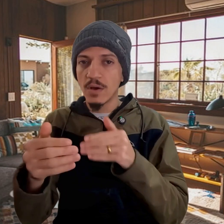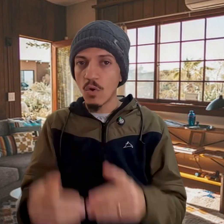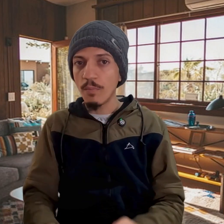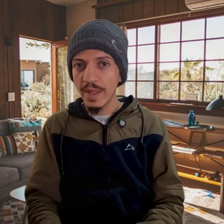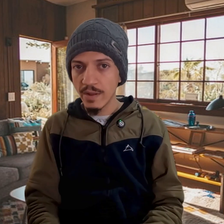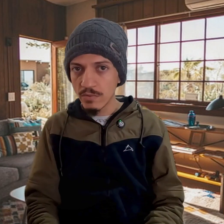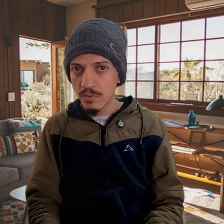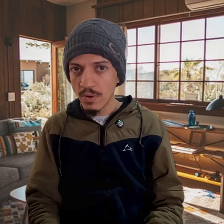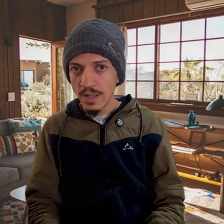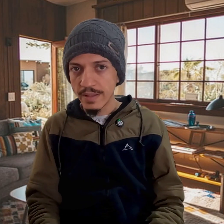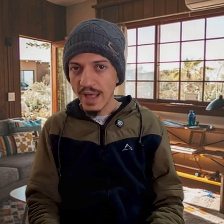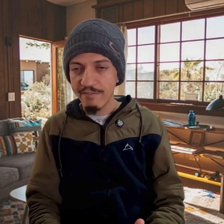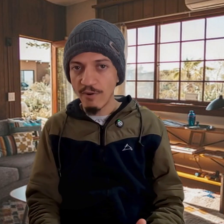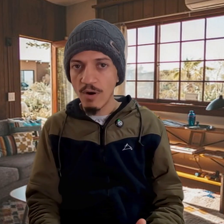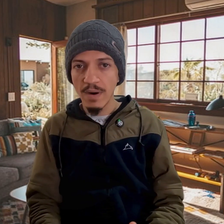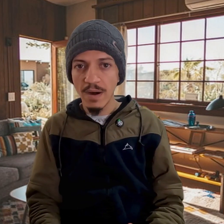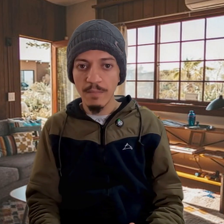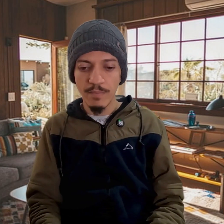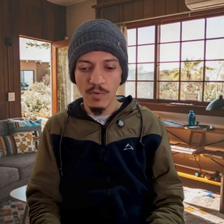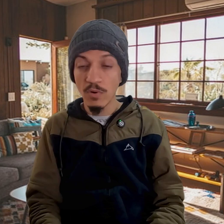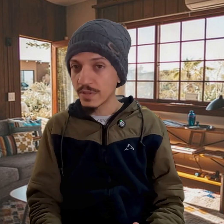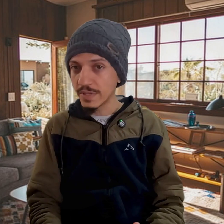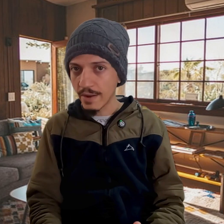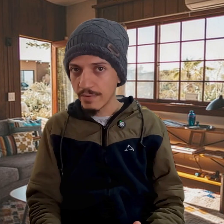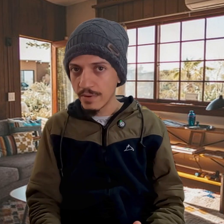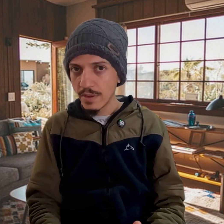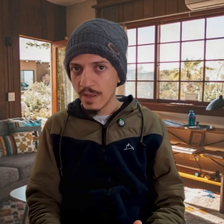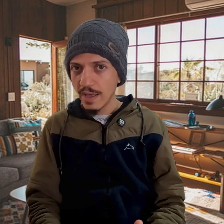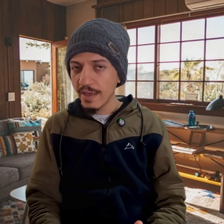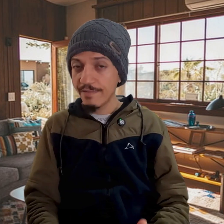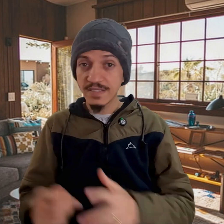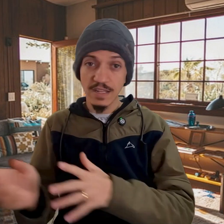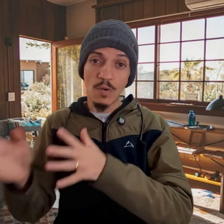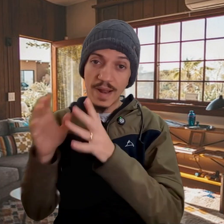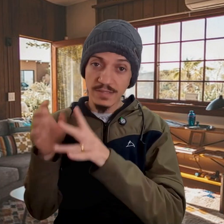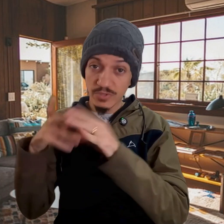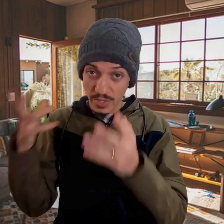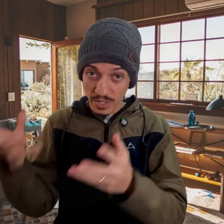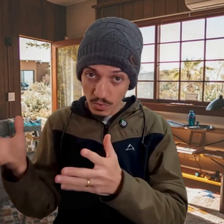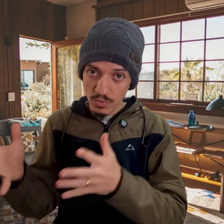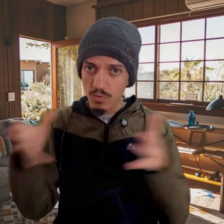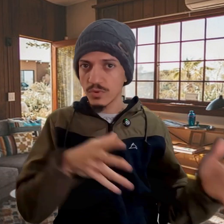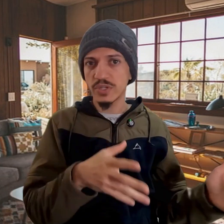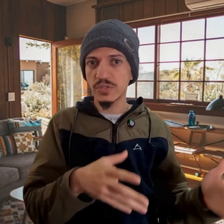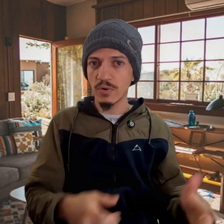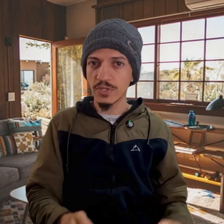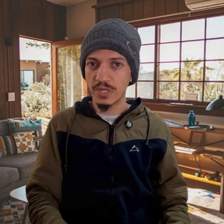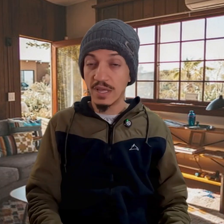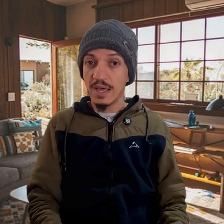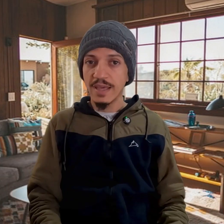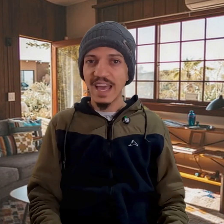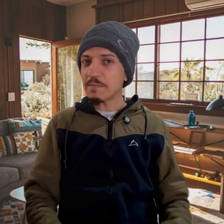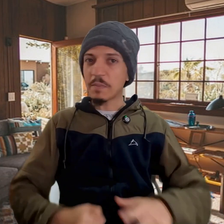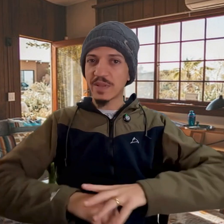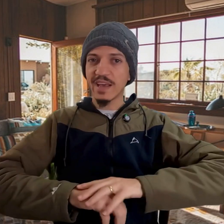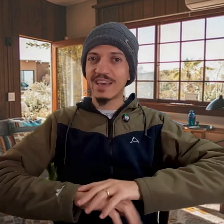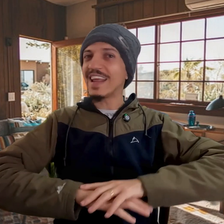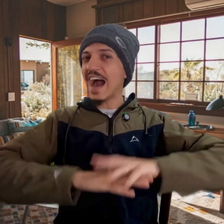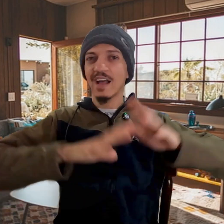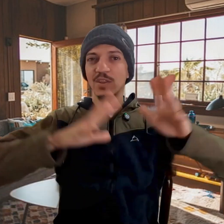o período da Reforma por Lutero. E fazendo a comparação disso aí tudo com os dias de hoje. E aí, para poder criar todo